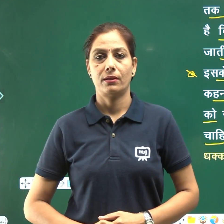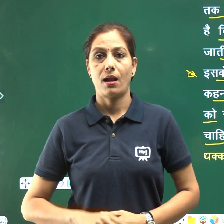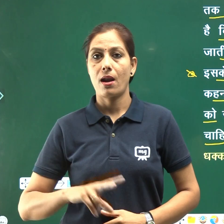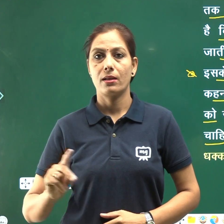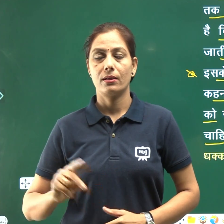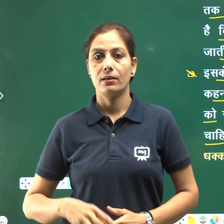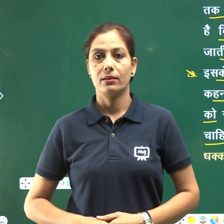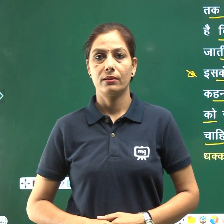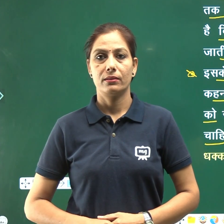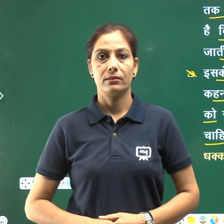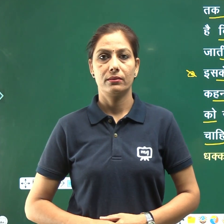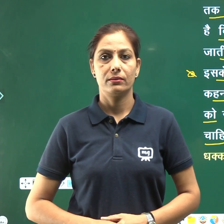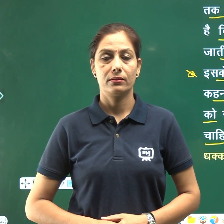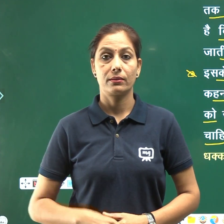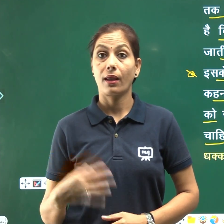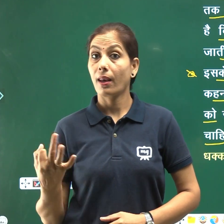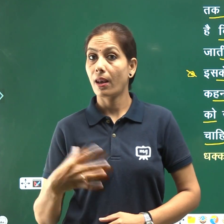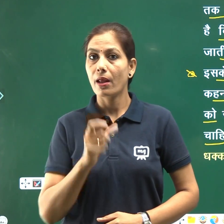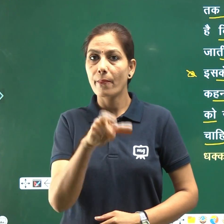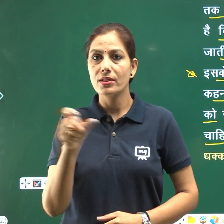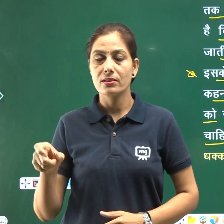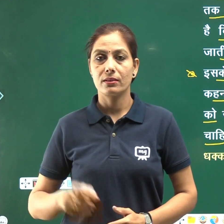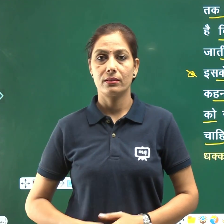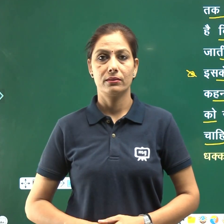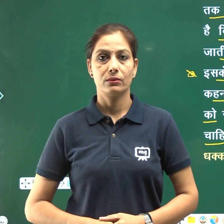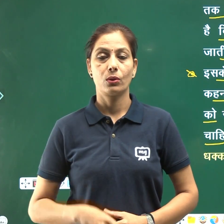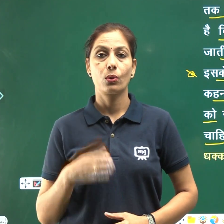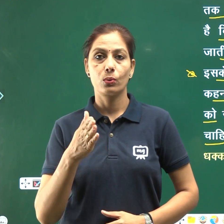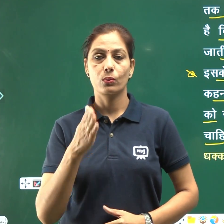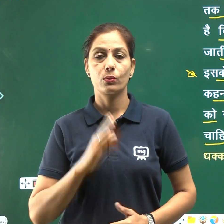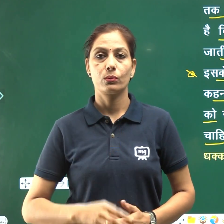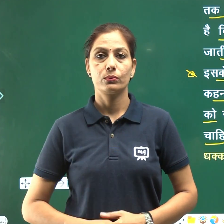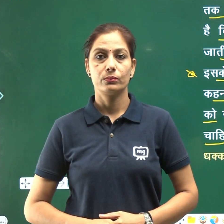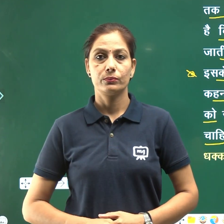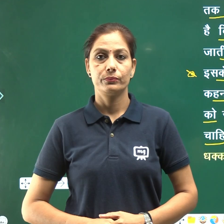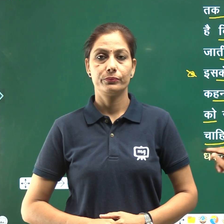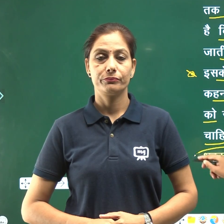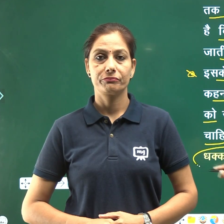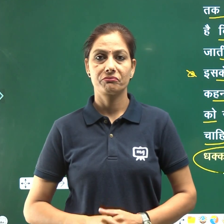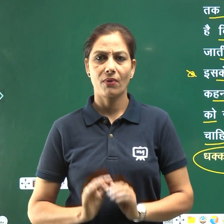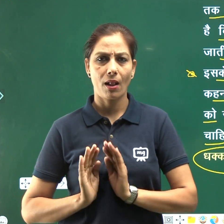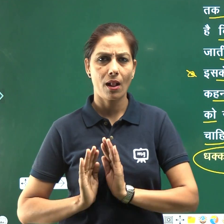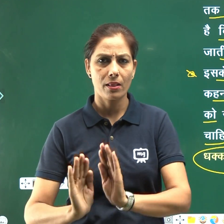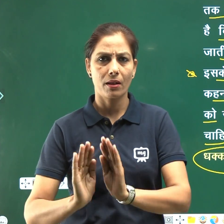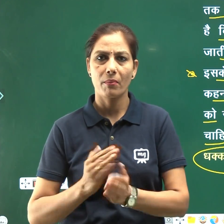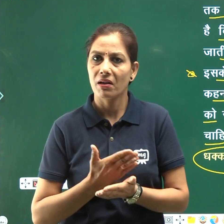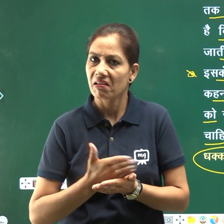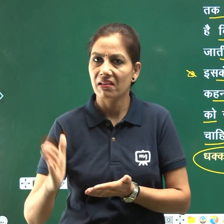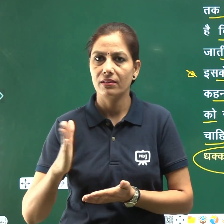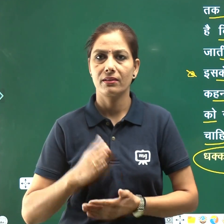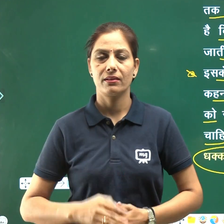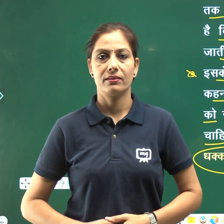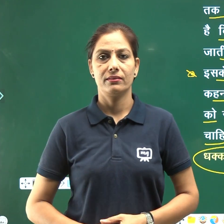अन्यथा नए व्यक्ति उनको धक्का मारकर निकाल देंगे।